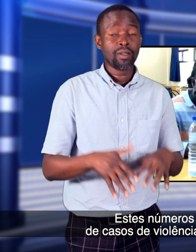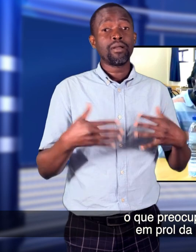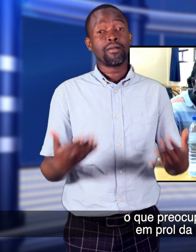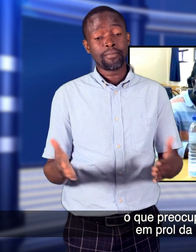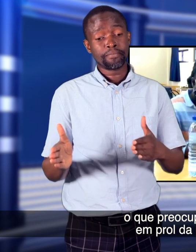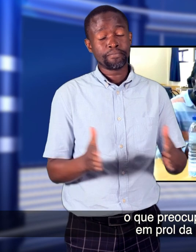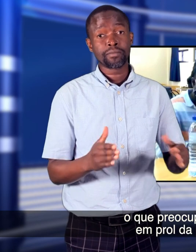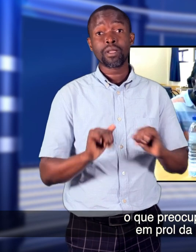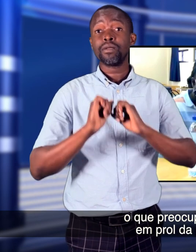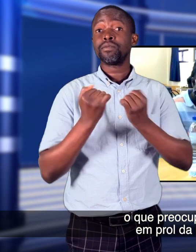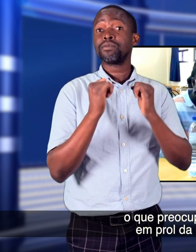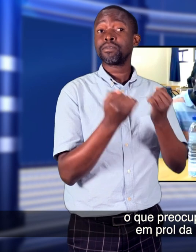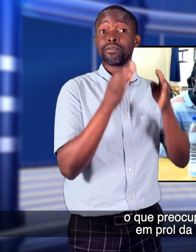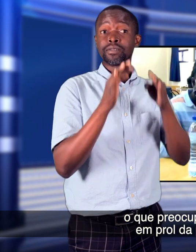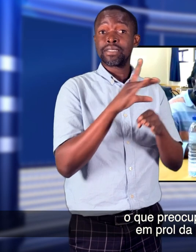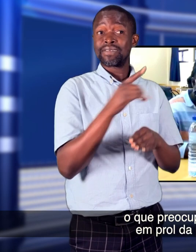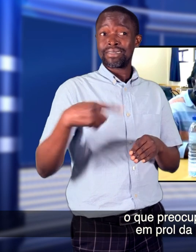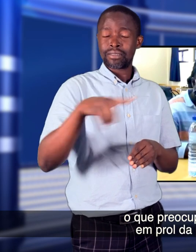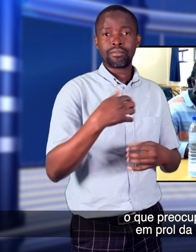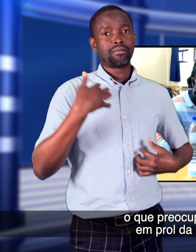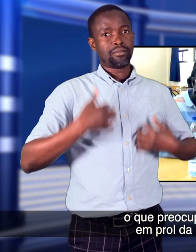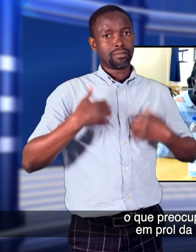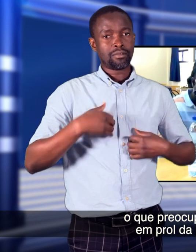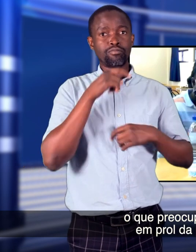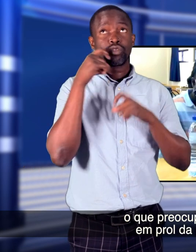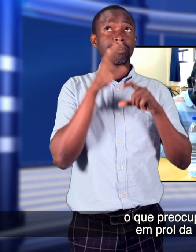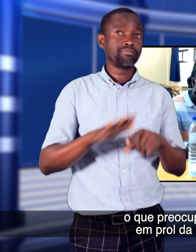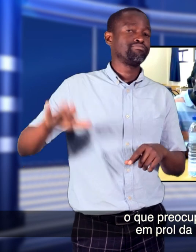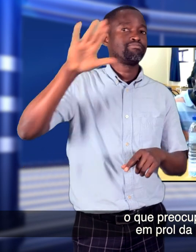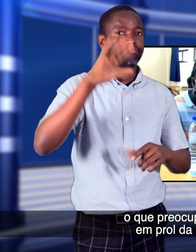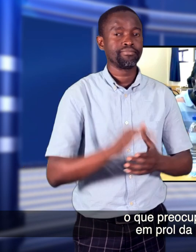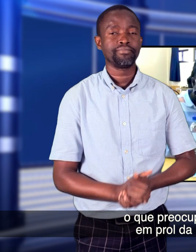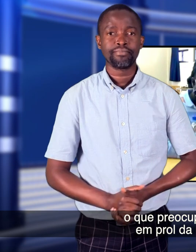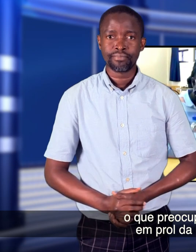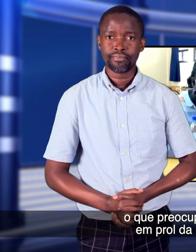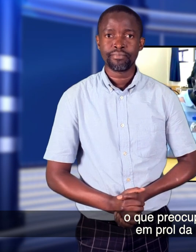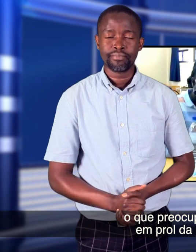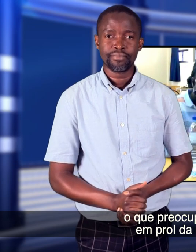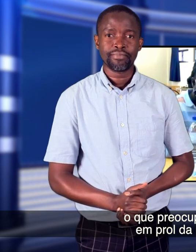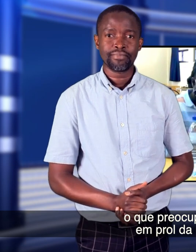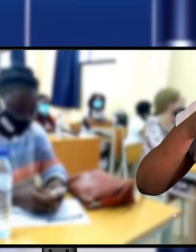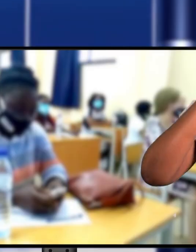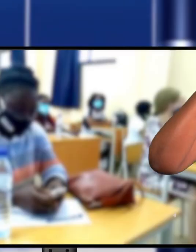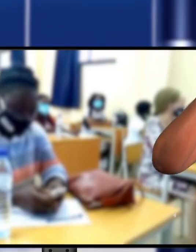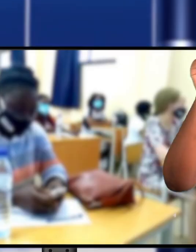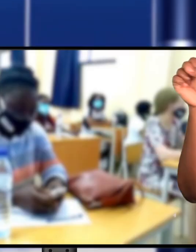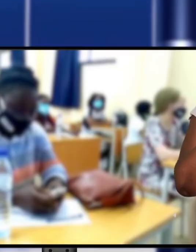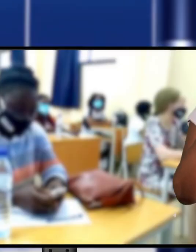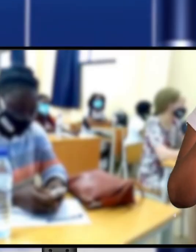-19, o que preocupa as organizações que trabalham em prol da pessoa com deficiência no país.